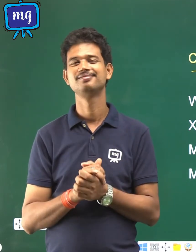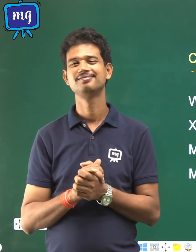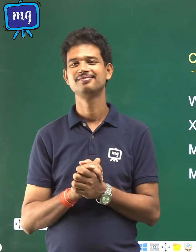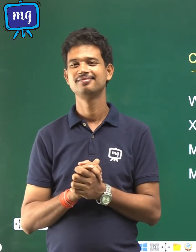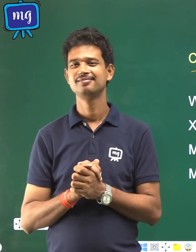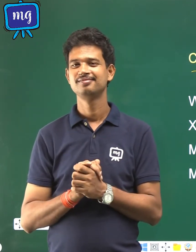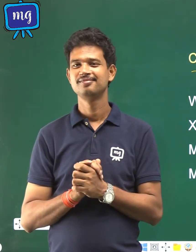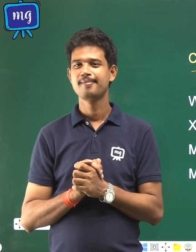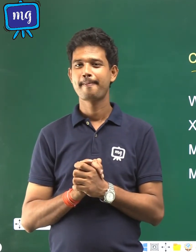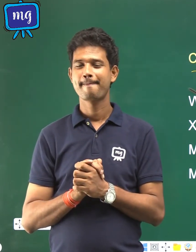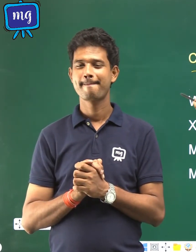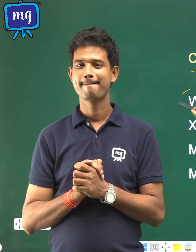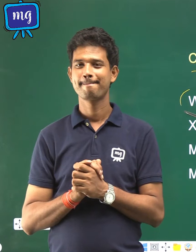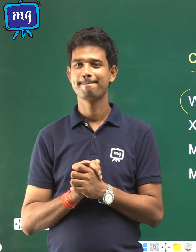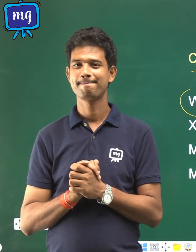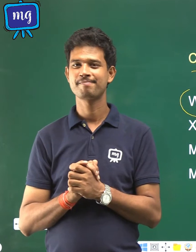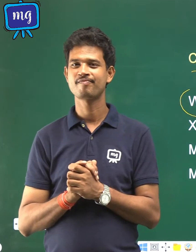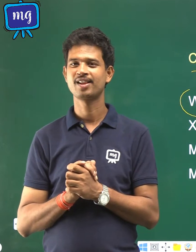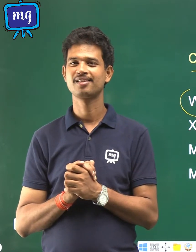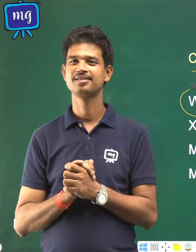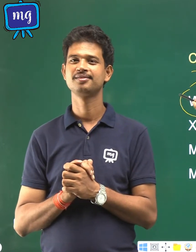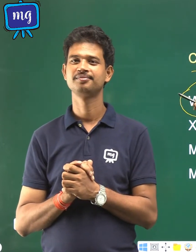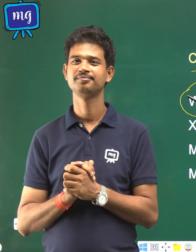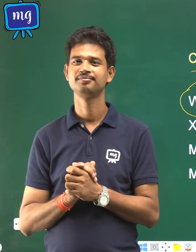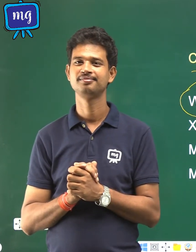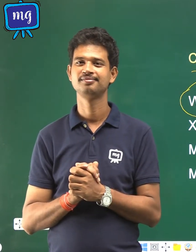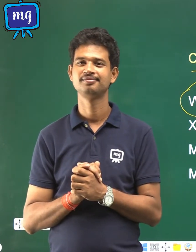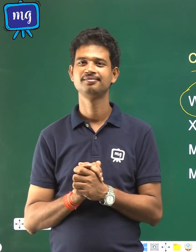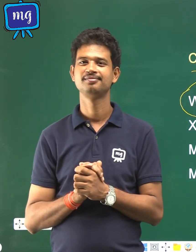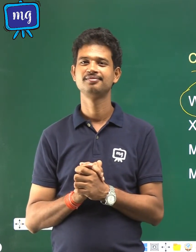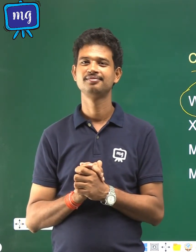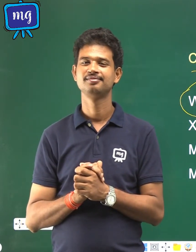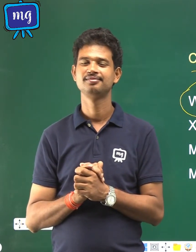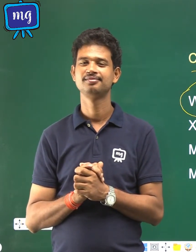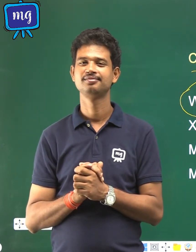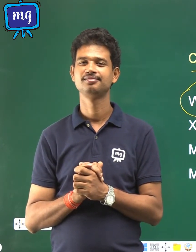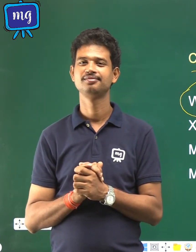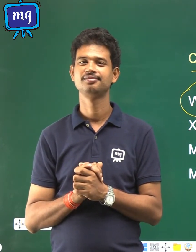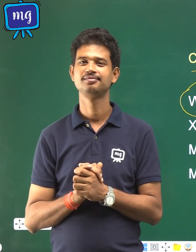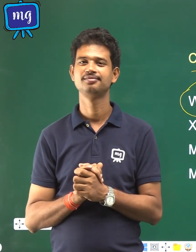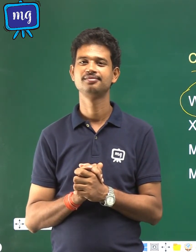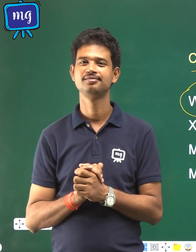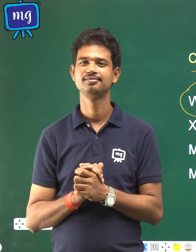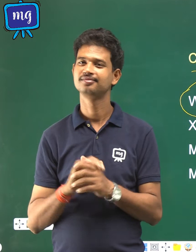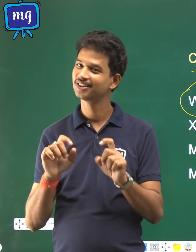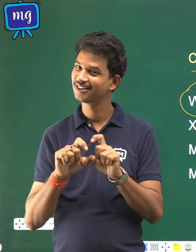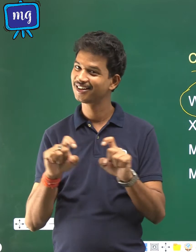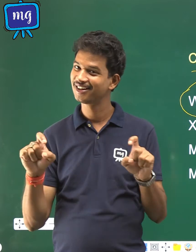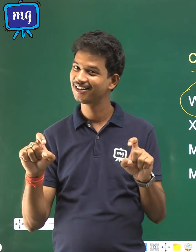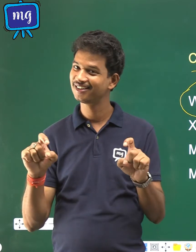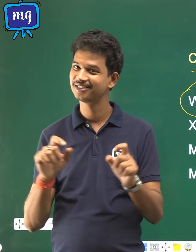बनाया, कैपिटल W को हमने सर्कल बनाया।